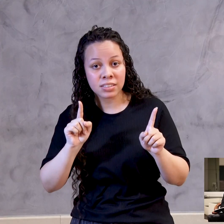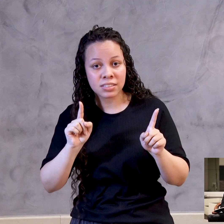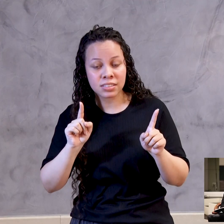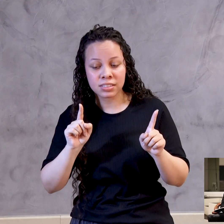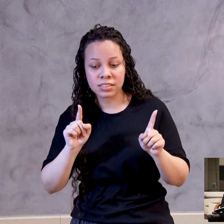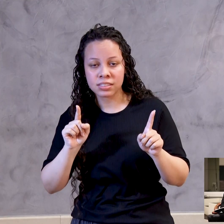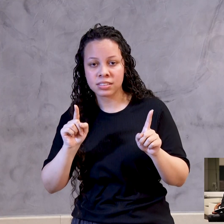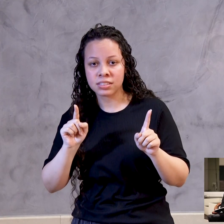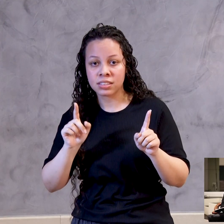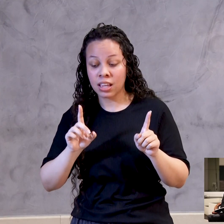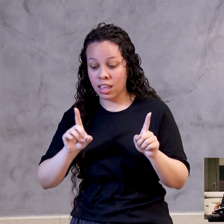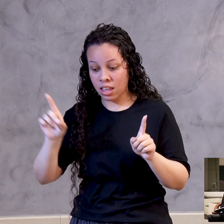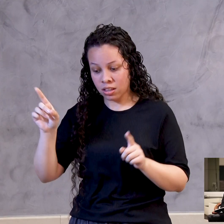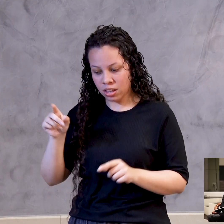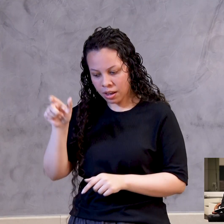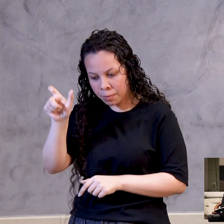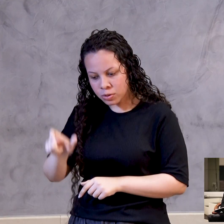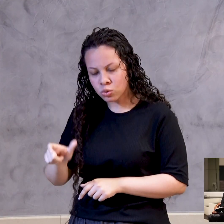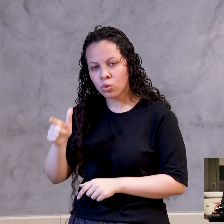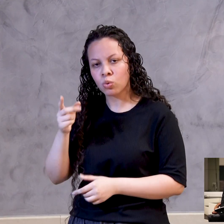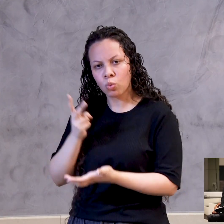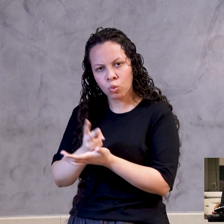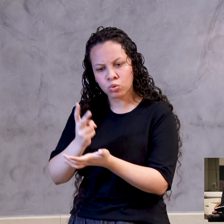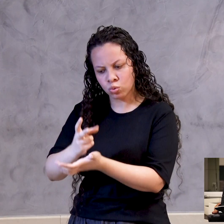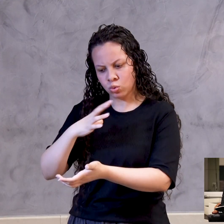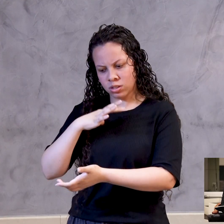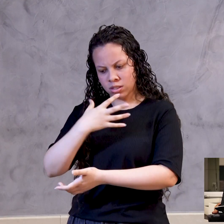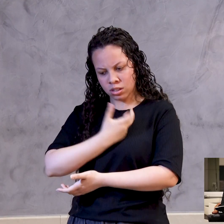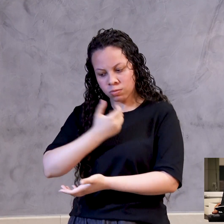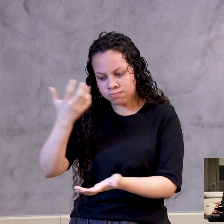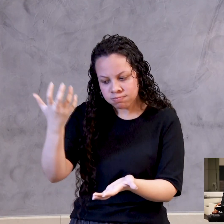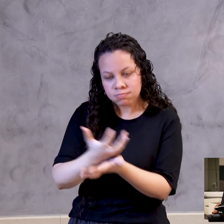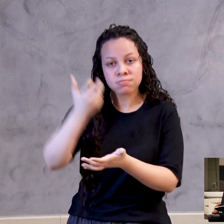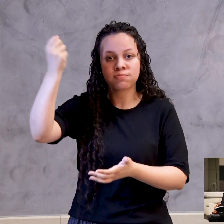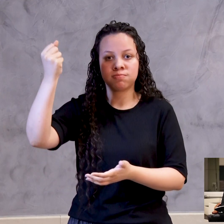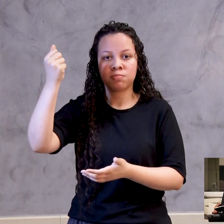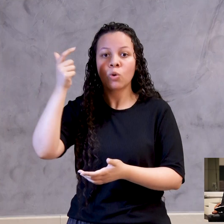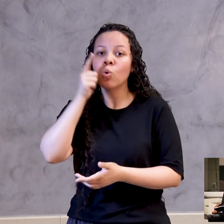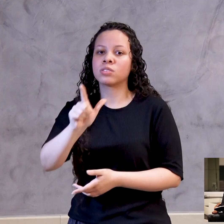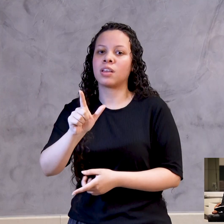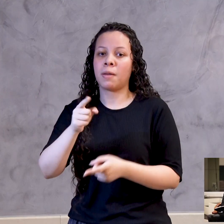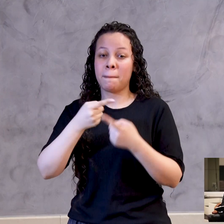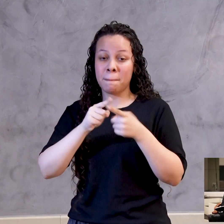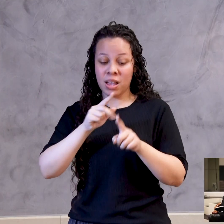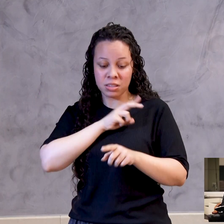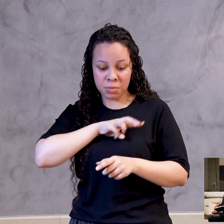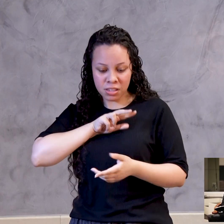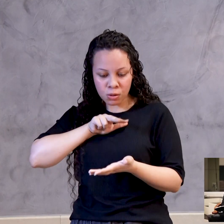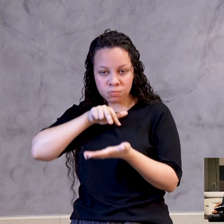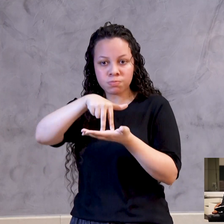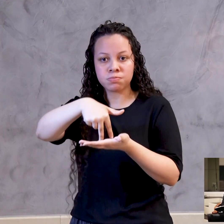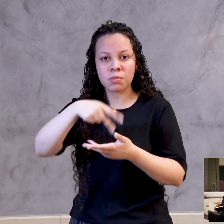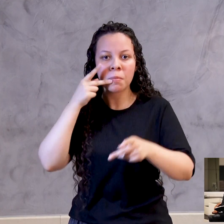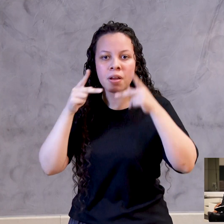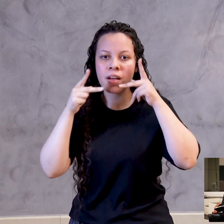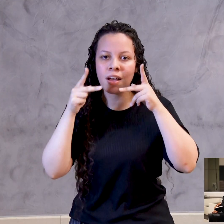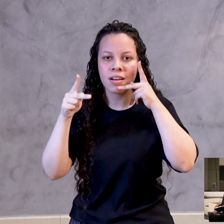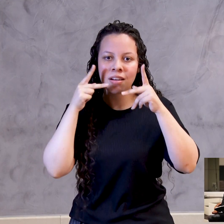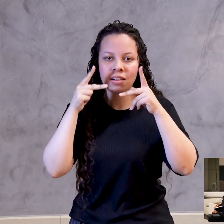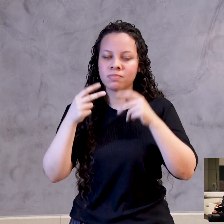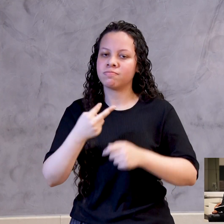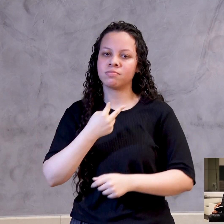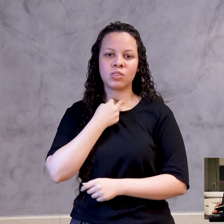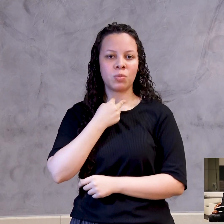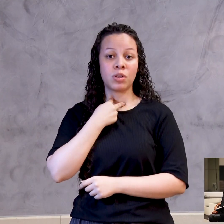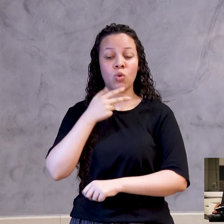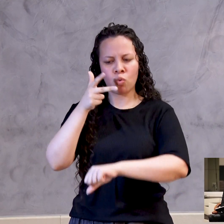a salvação, o arrebatamento, mas não lhes dá mais o direito, olha o vídeo